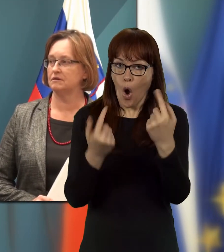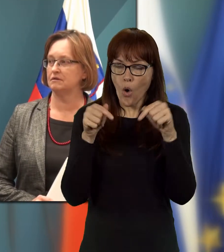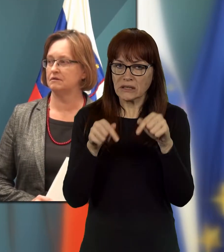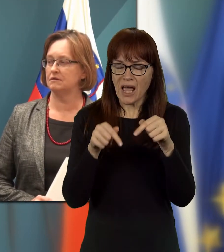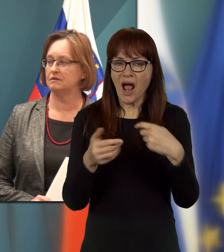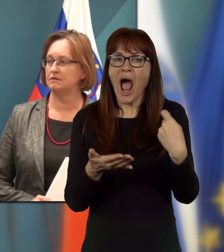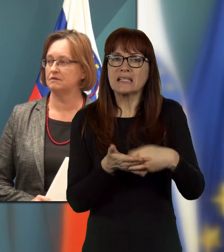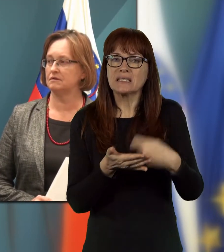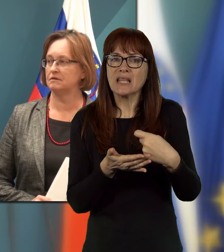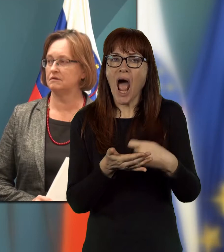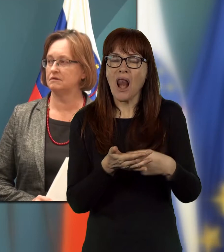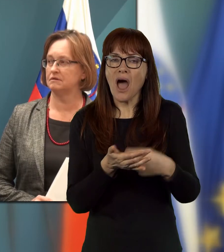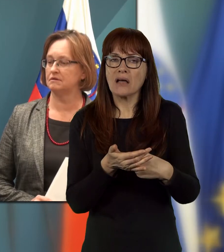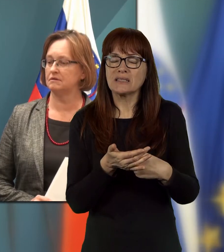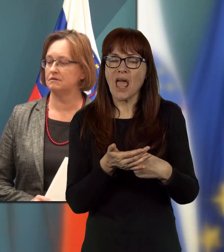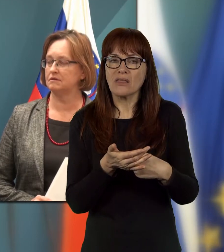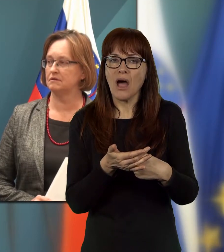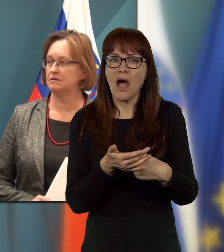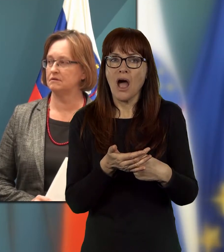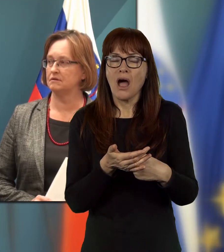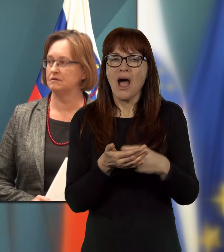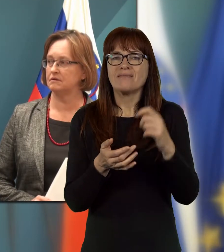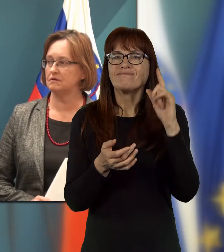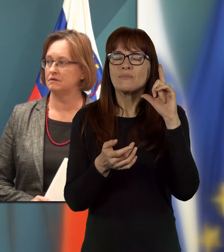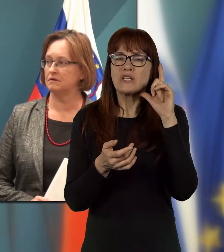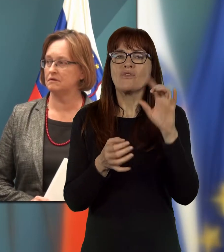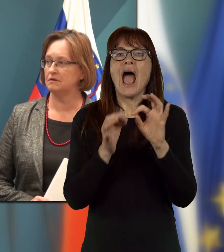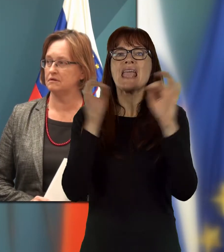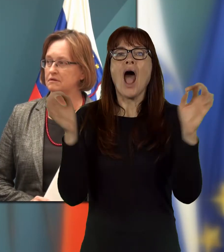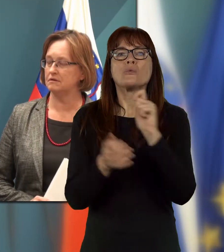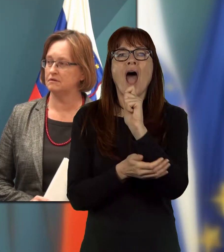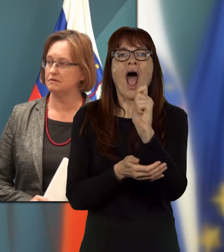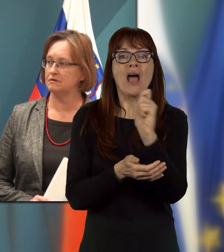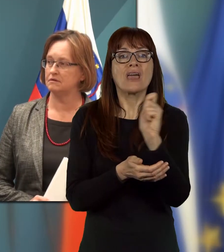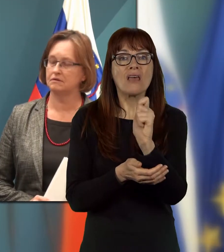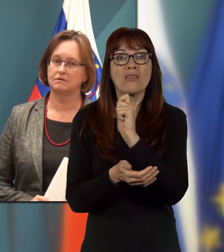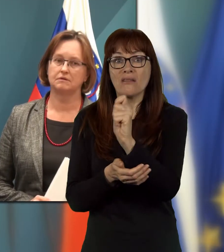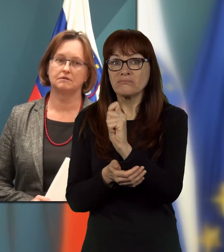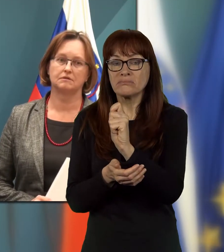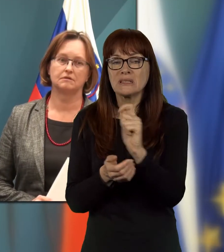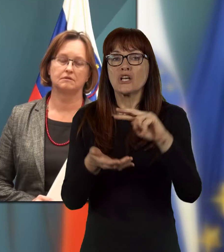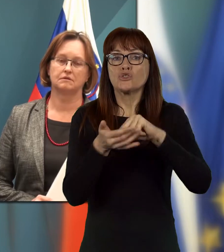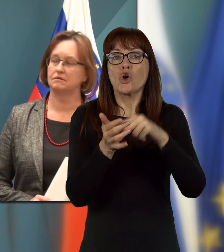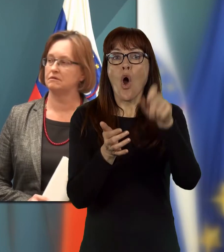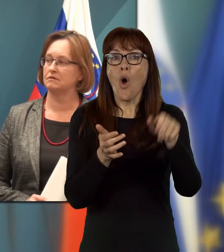000 evrov tega pa nas je stala v bistvu javna anketa, ki smo jo z